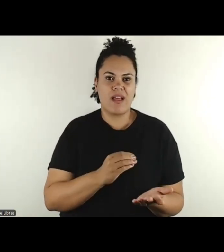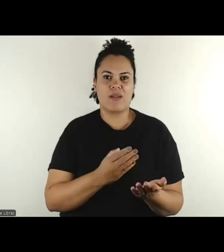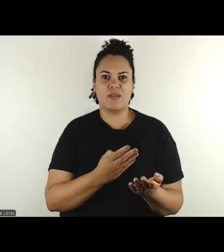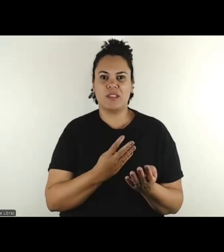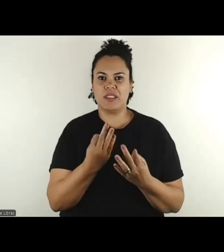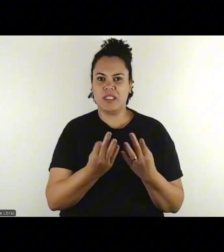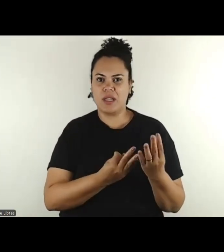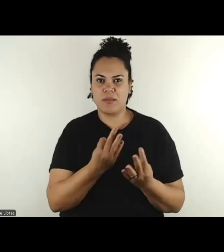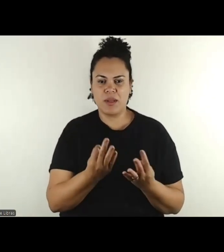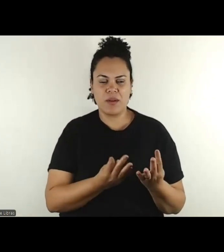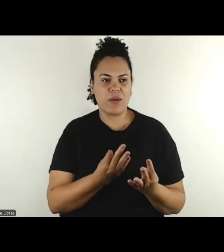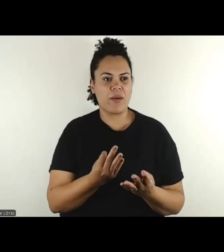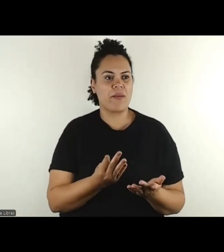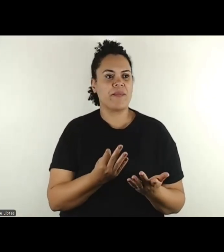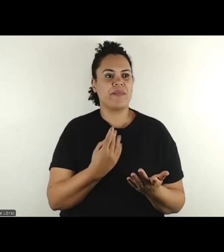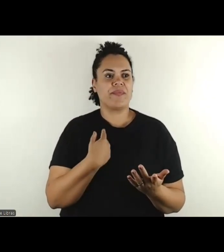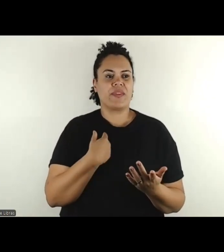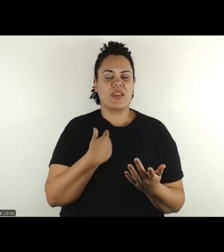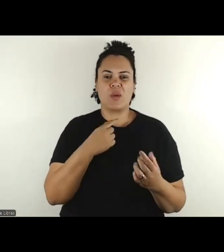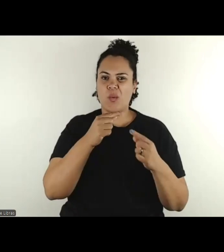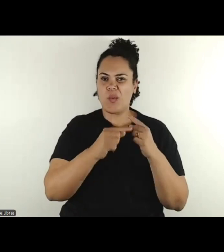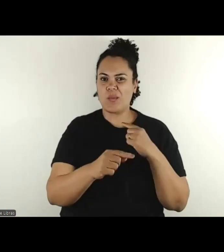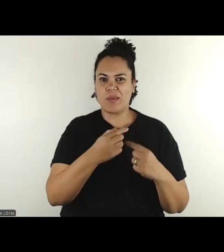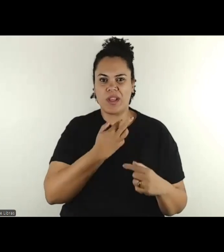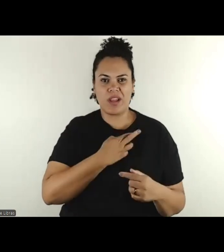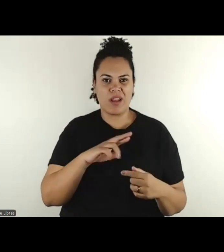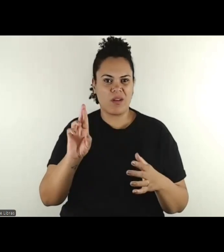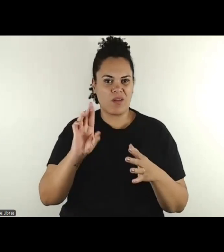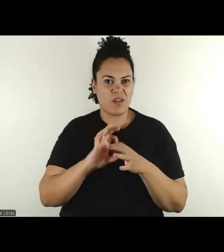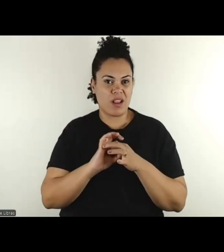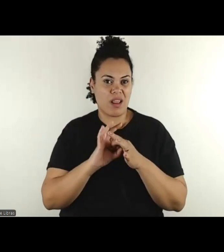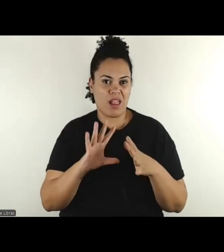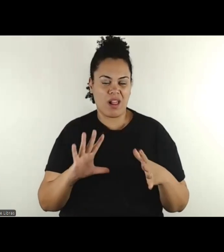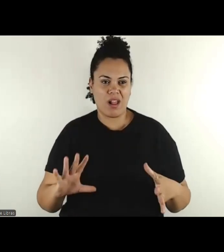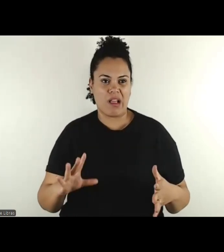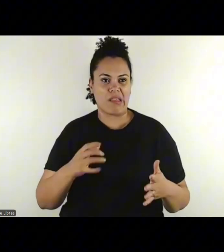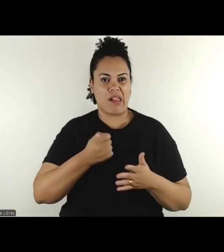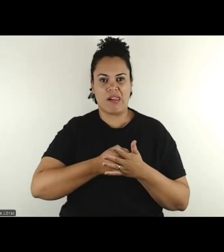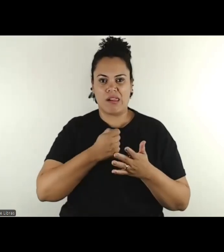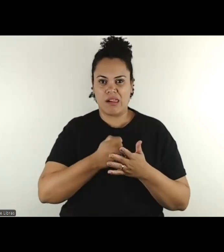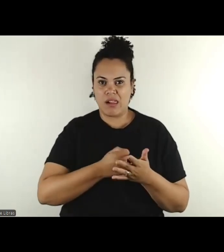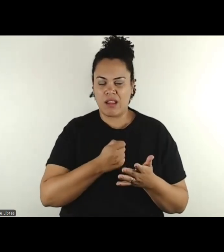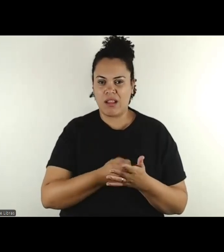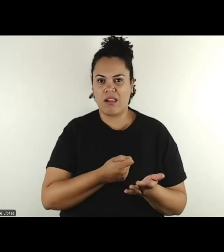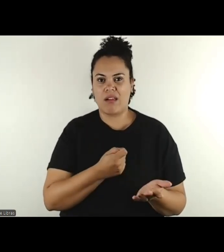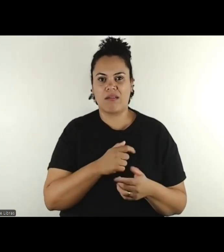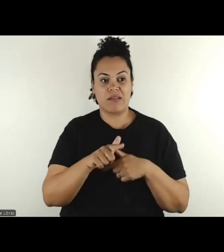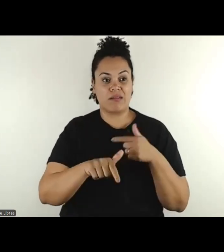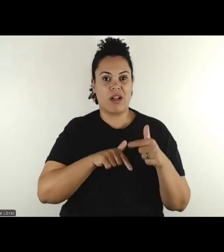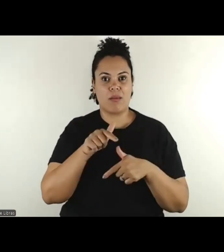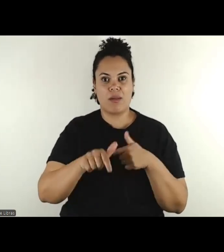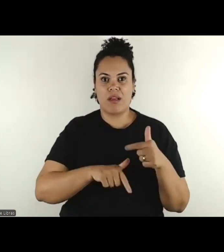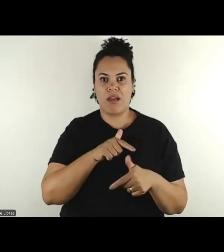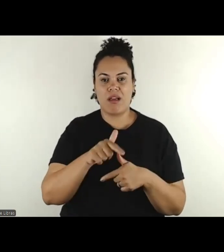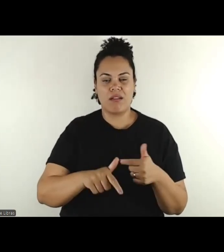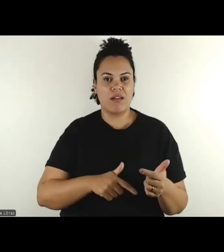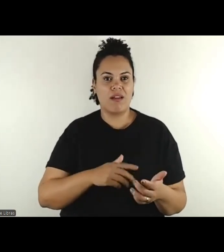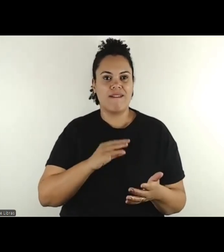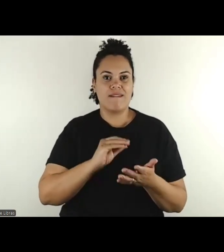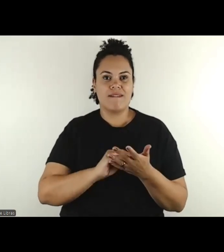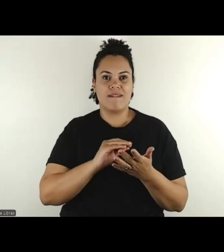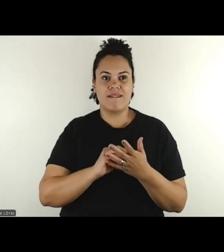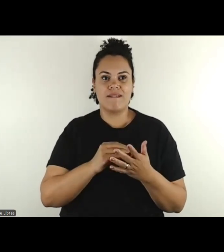liberdade religiosa, exploração do trabalho como ferramenta de disciplina, que é a laboterapia, a ausência de protocolos